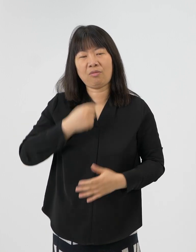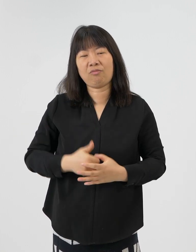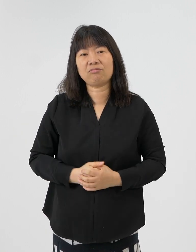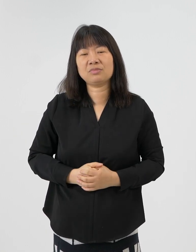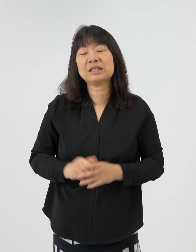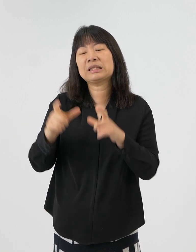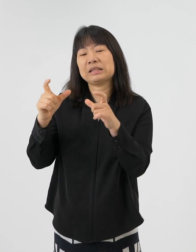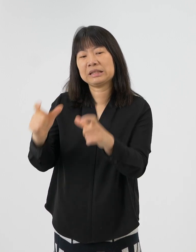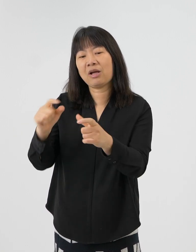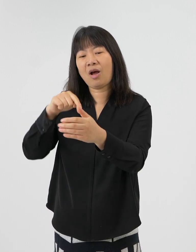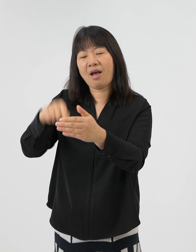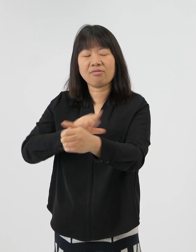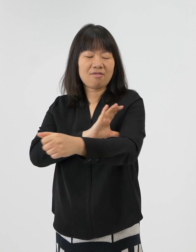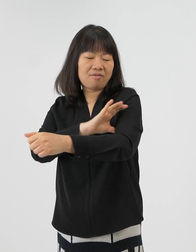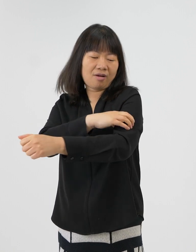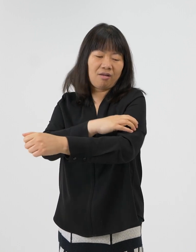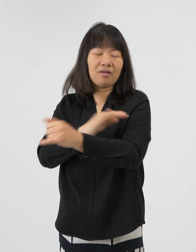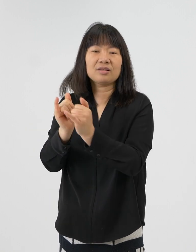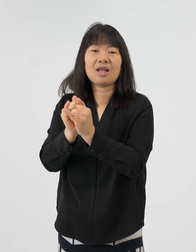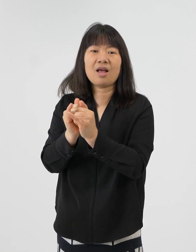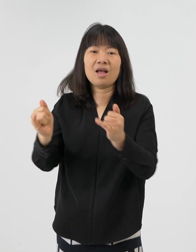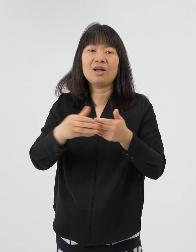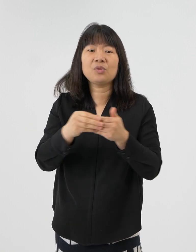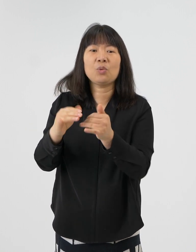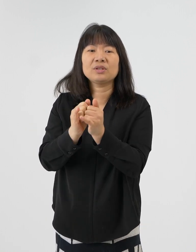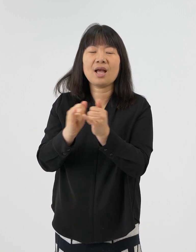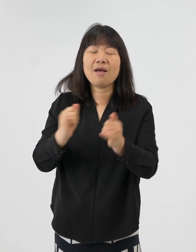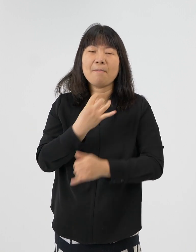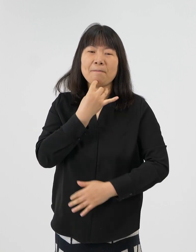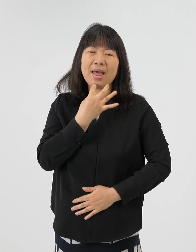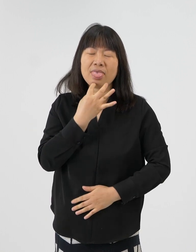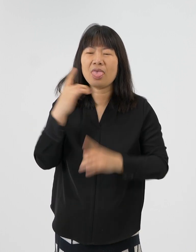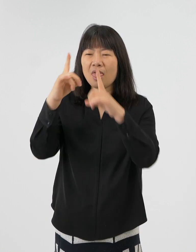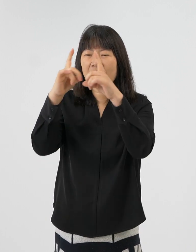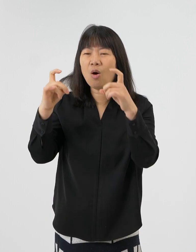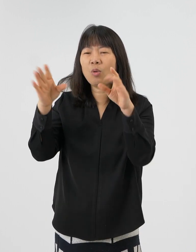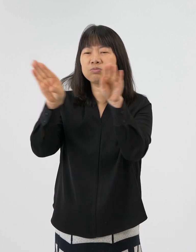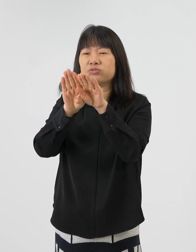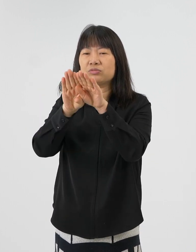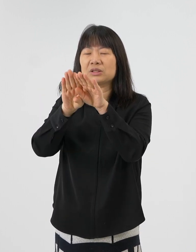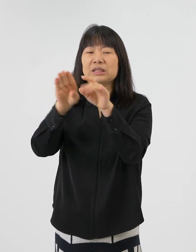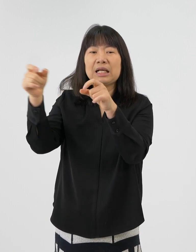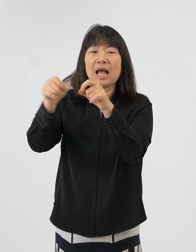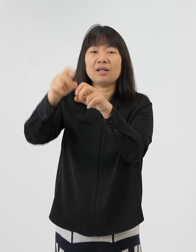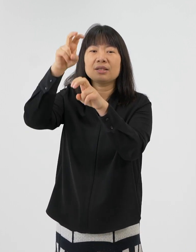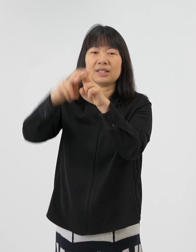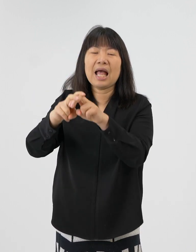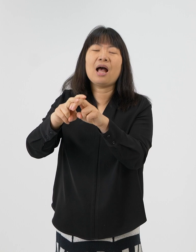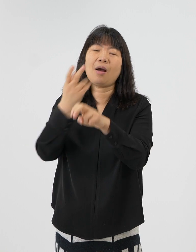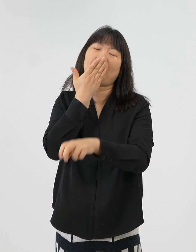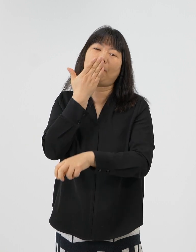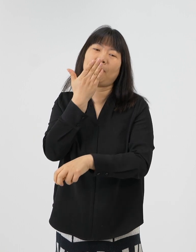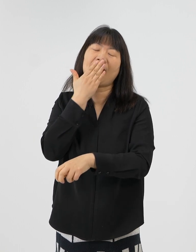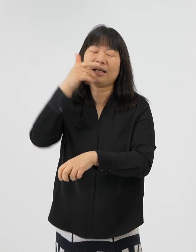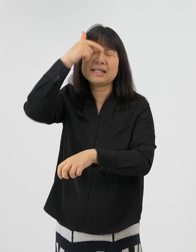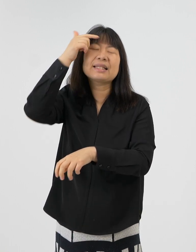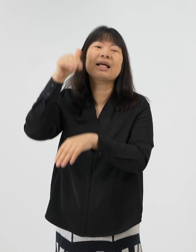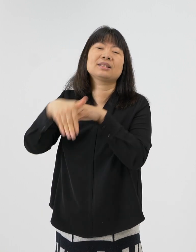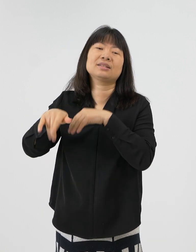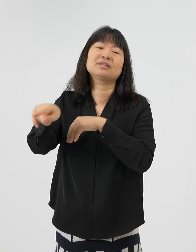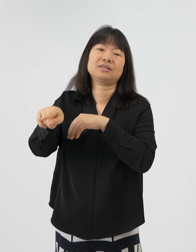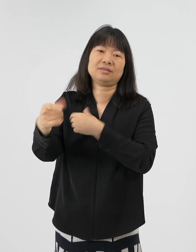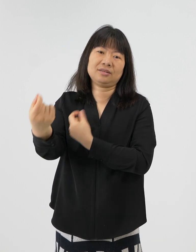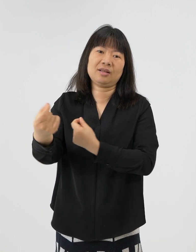그 지역의 유지들 또는 지도자들만이 성문에 앉습니다. 고대 개념에는. 그러면